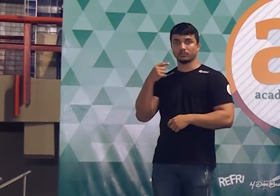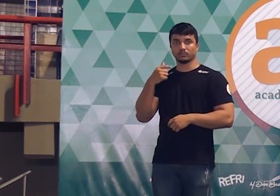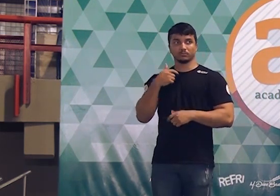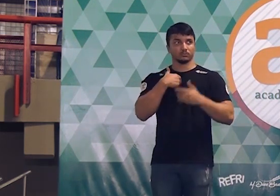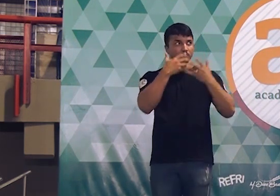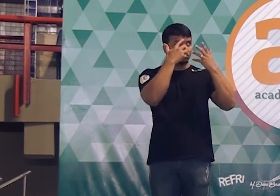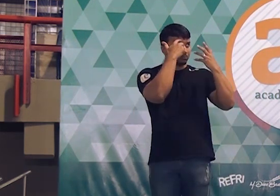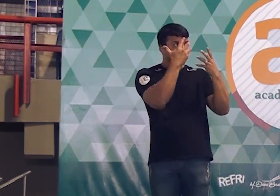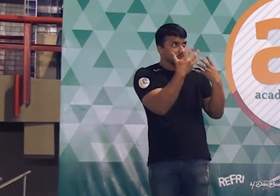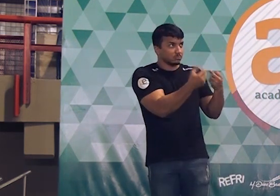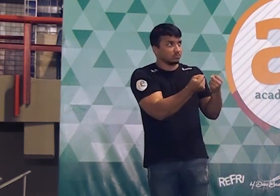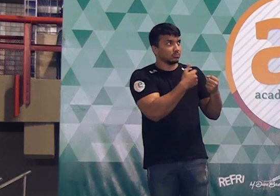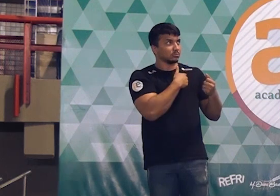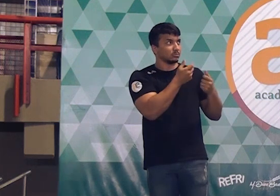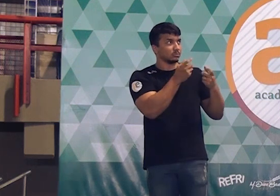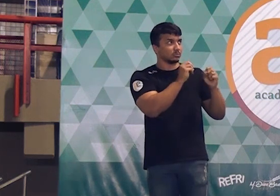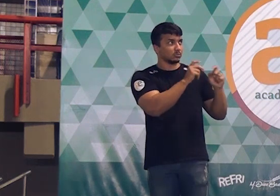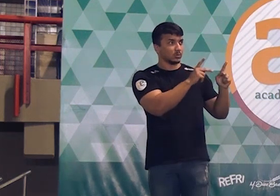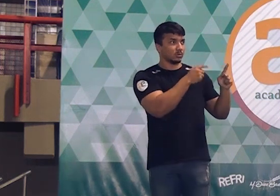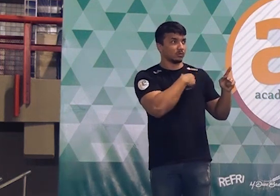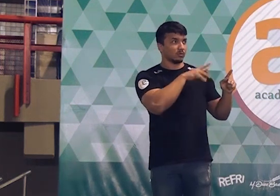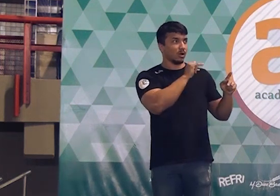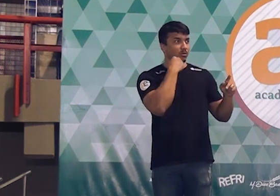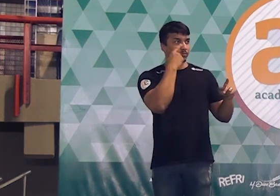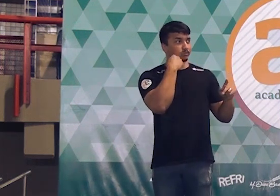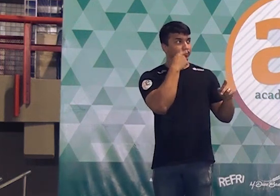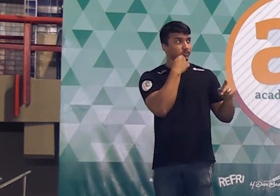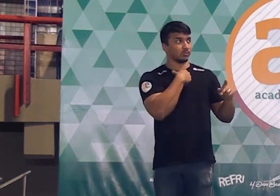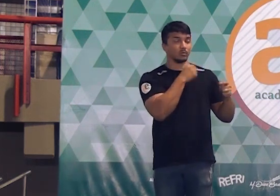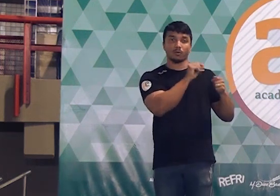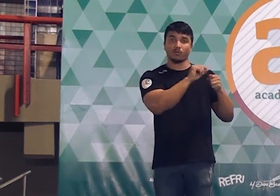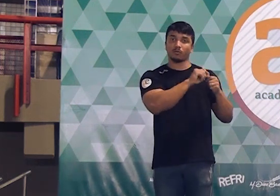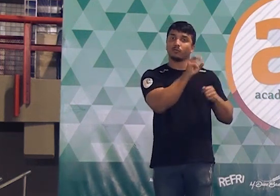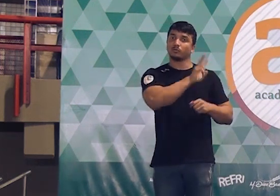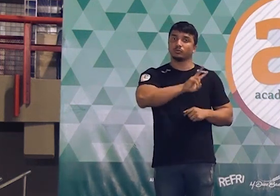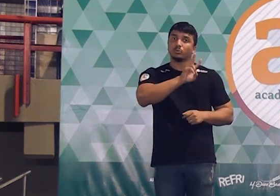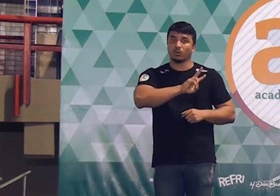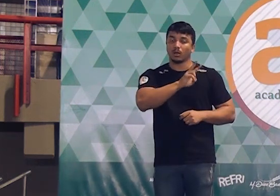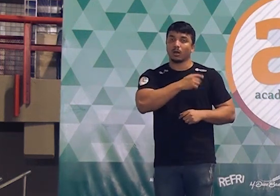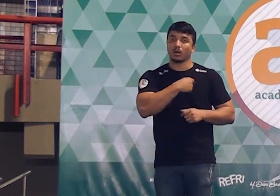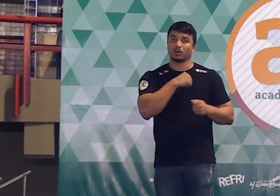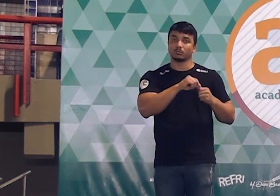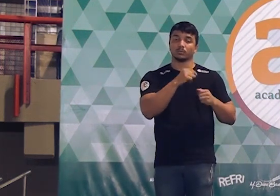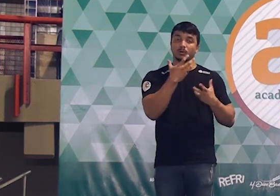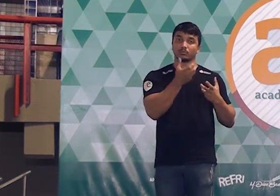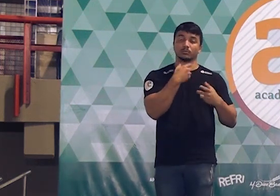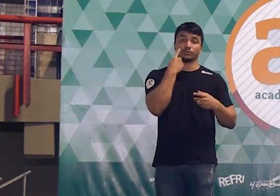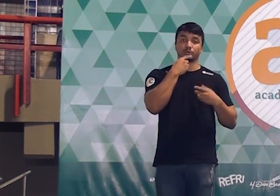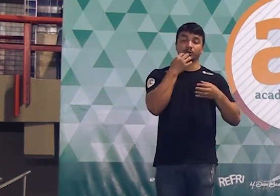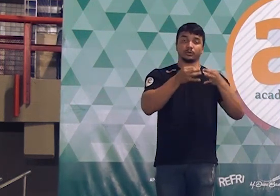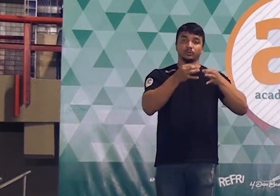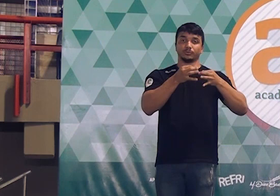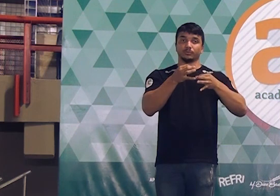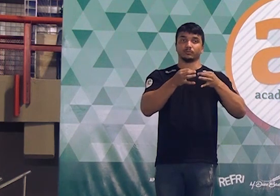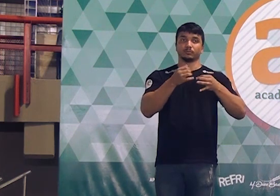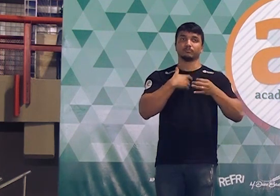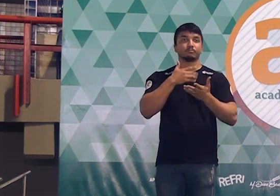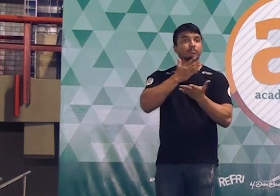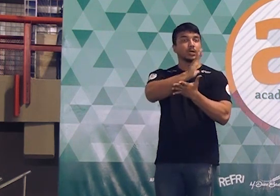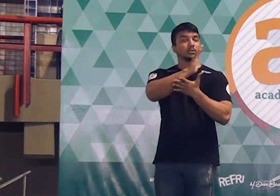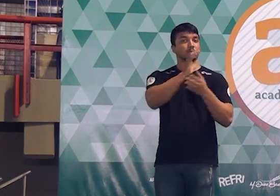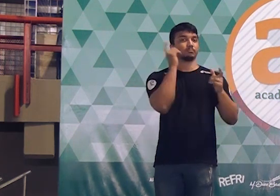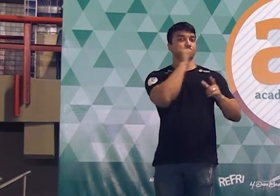ia ser advogado. Que maravilha. E aí eu fiz vestibular para direito.